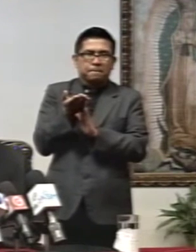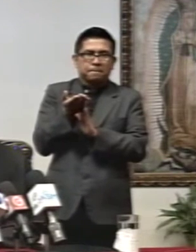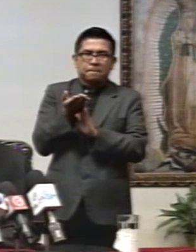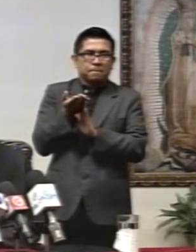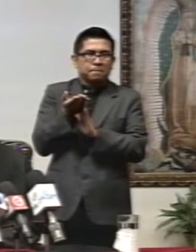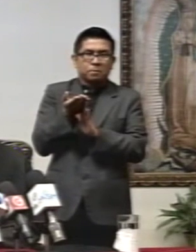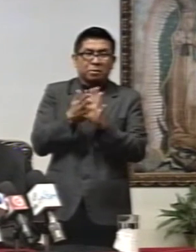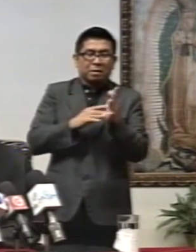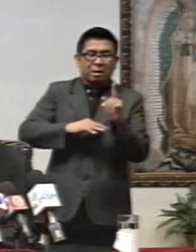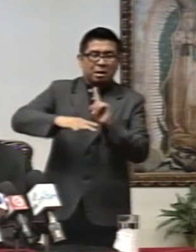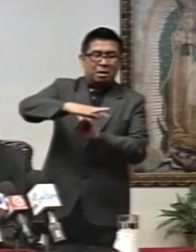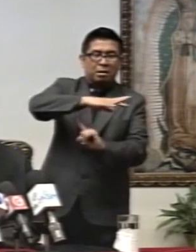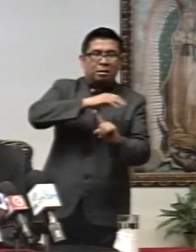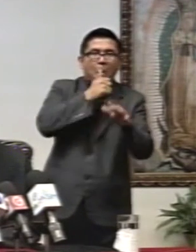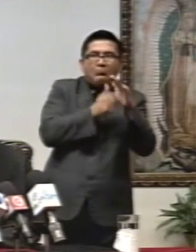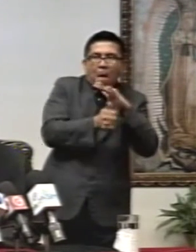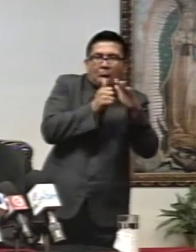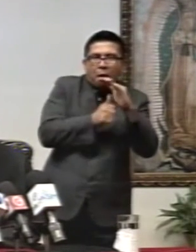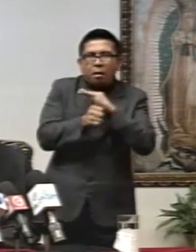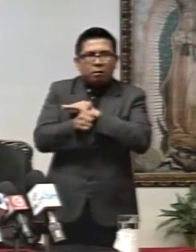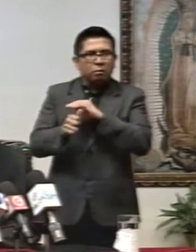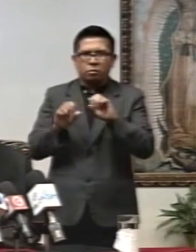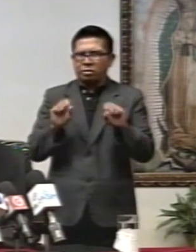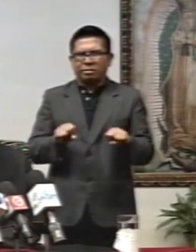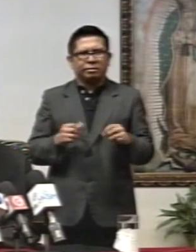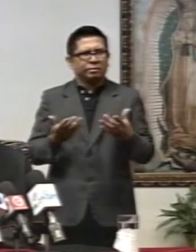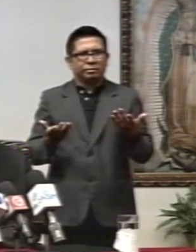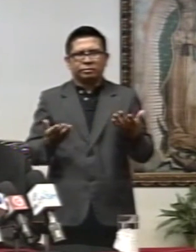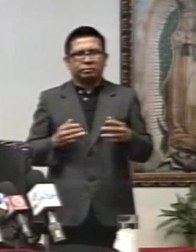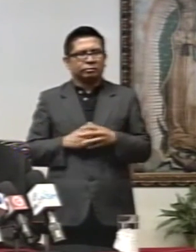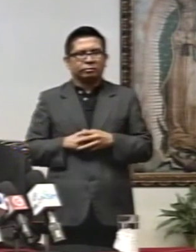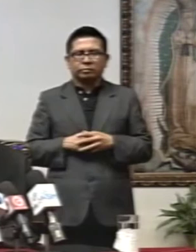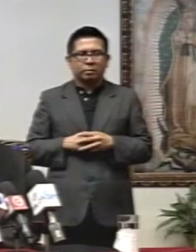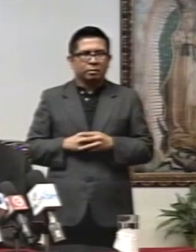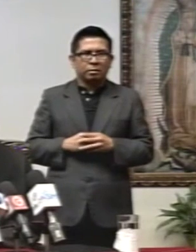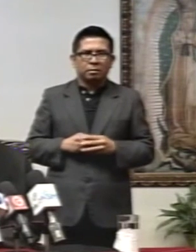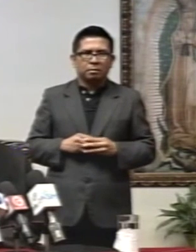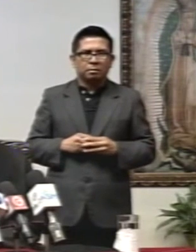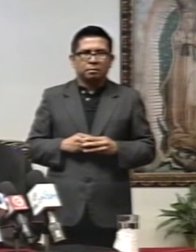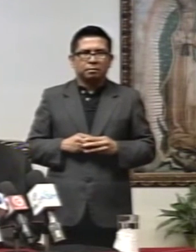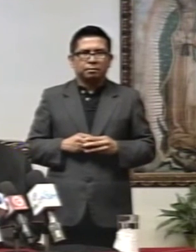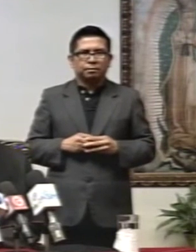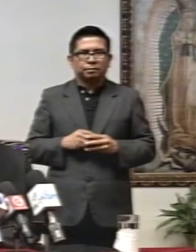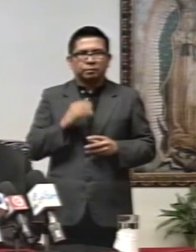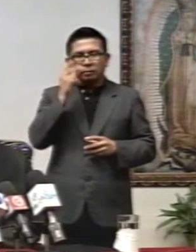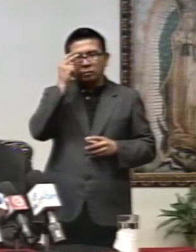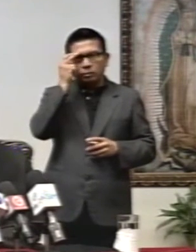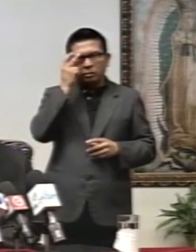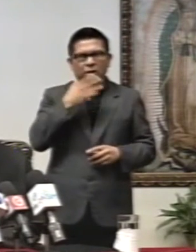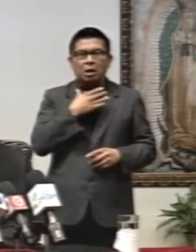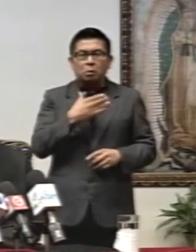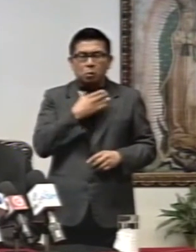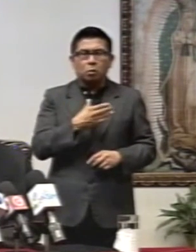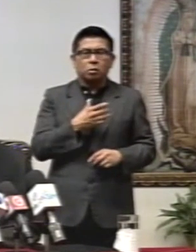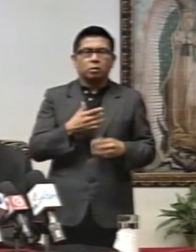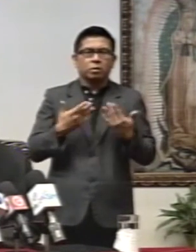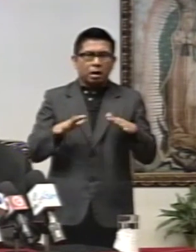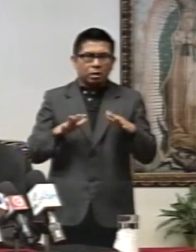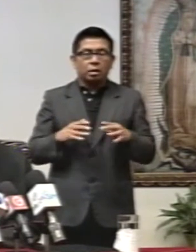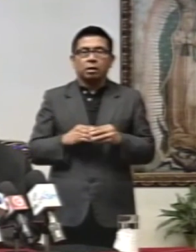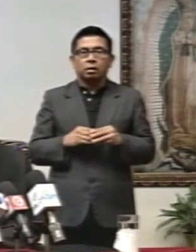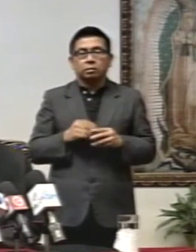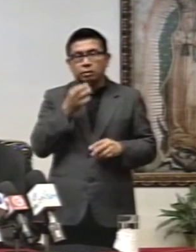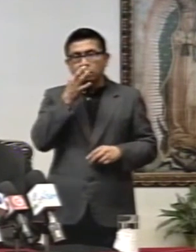en un ambiente de impunidad. No, no puede ser, no puede ser. Que es muy duro, que es difícil, que etcétera, sí,